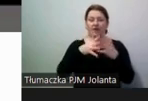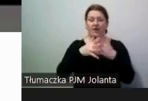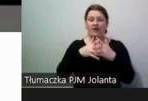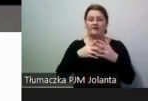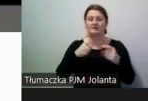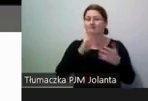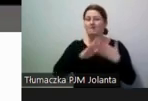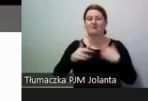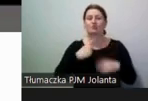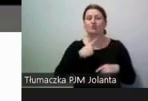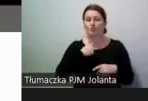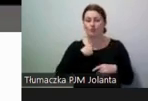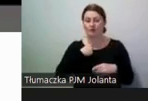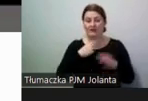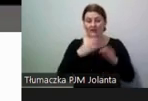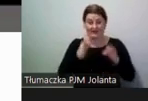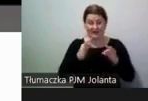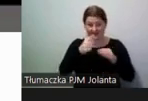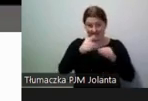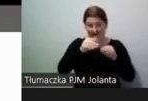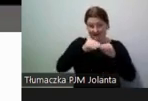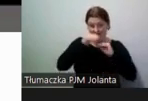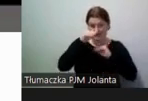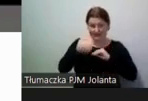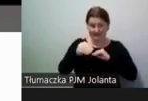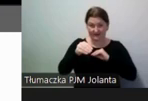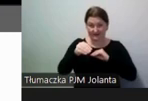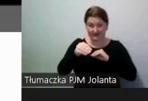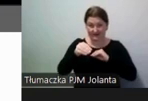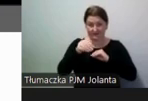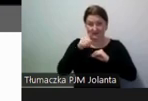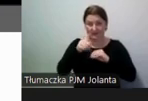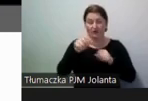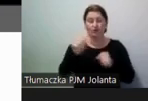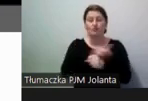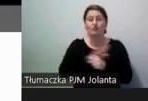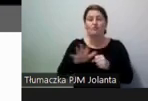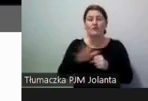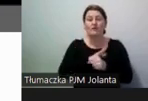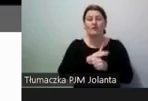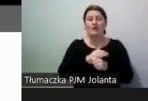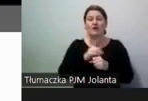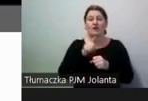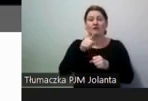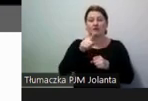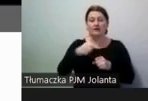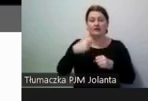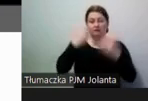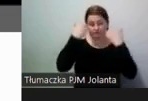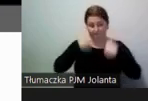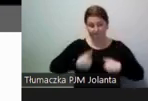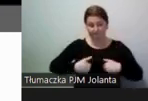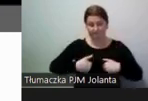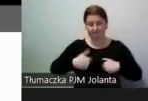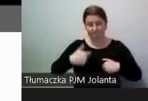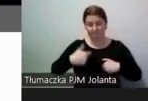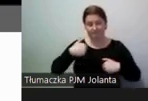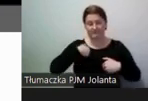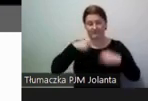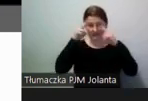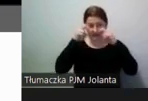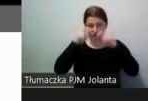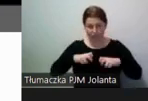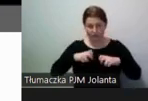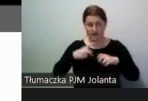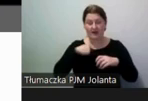to, że ten test celowo jest bez głosu. Ten etap, który teraz widzicie Państwo na slajdzie, jest etapem wypełnianym przez diagnostę. Natomiast